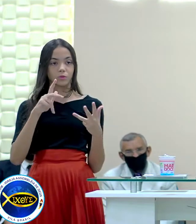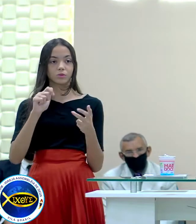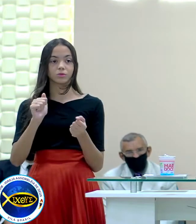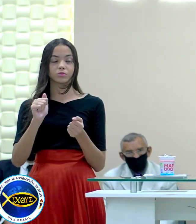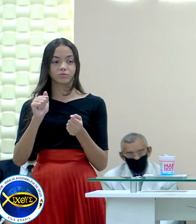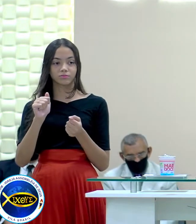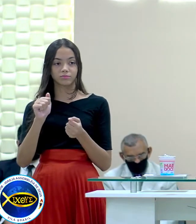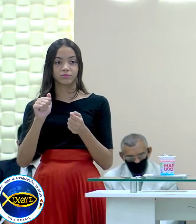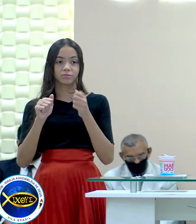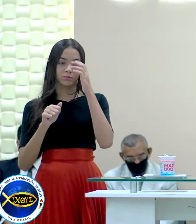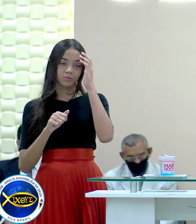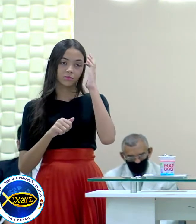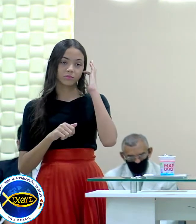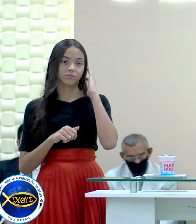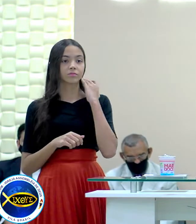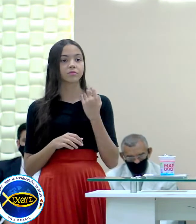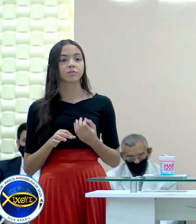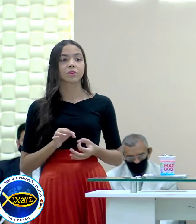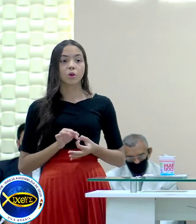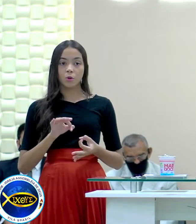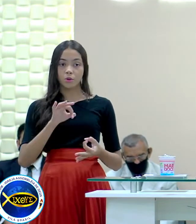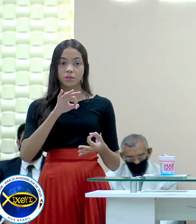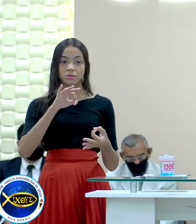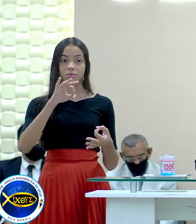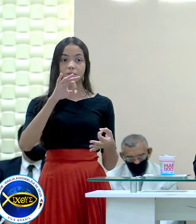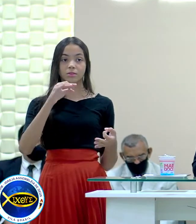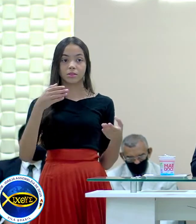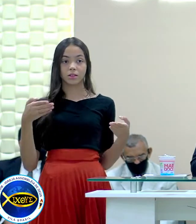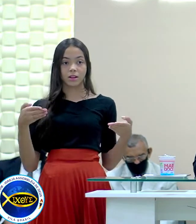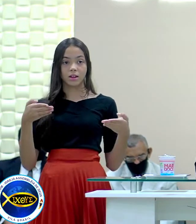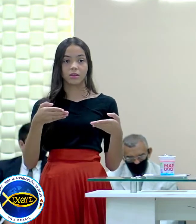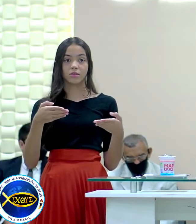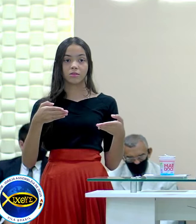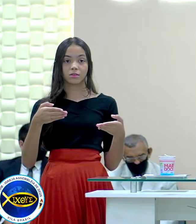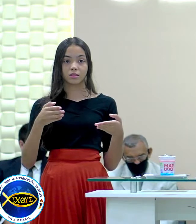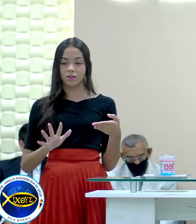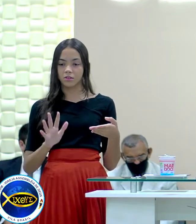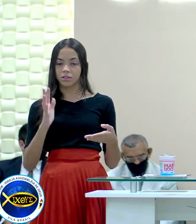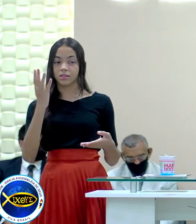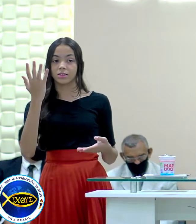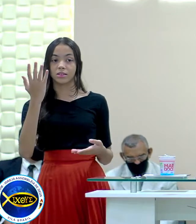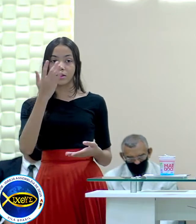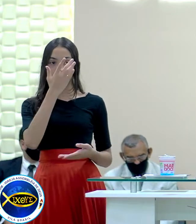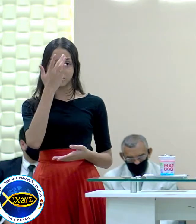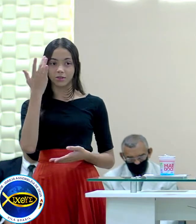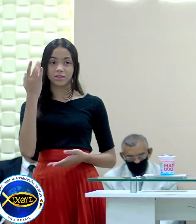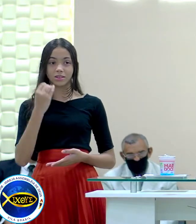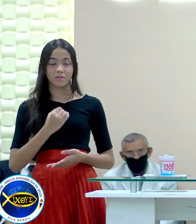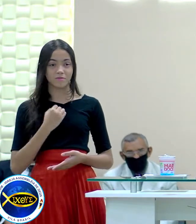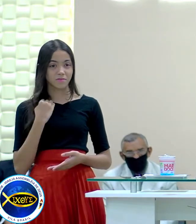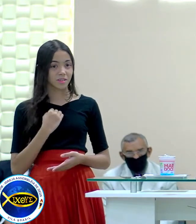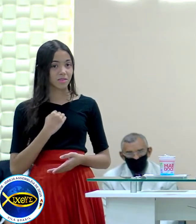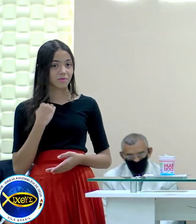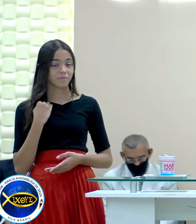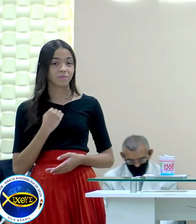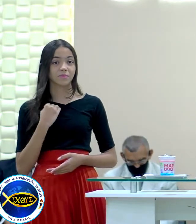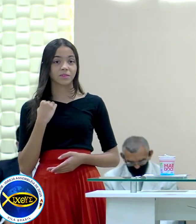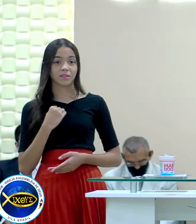ar, o Espírito que agora está atuando nos que vivem na desobediência,